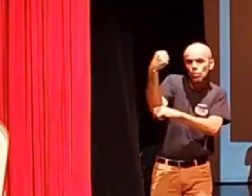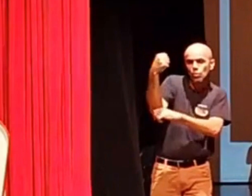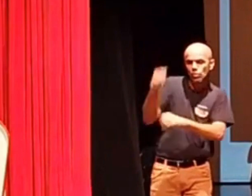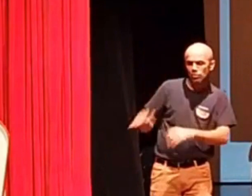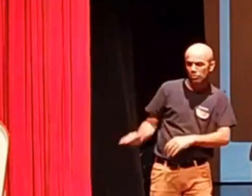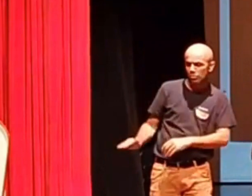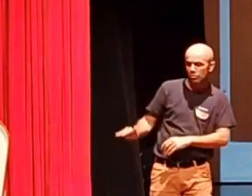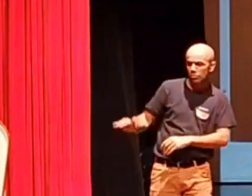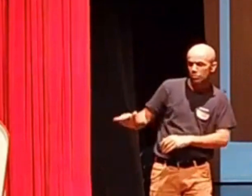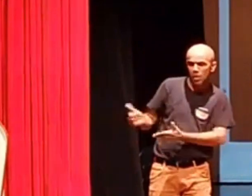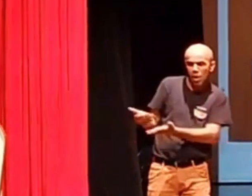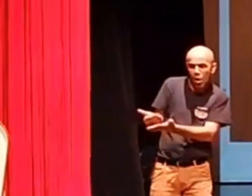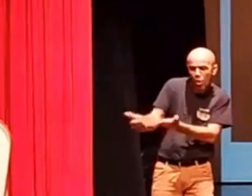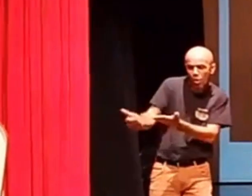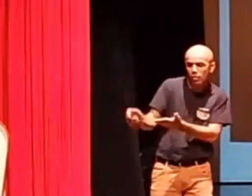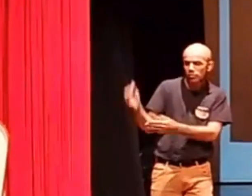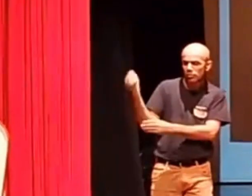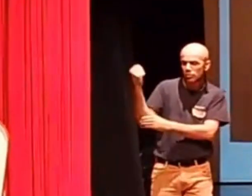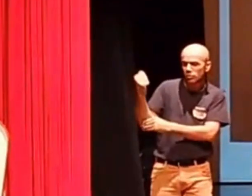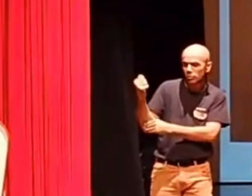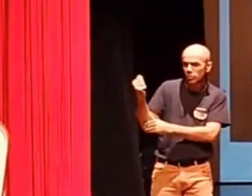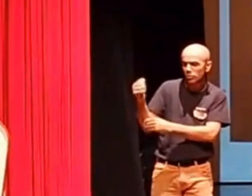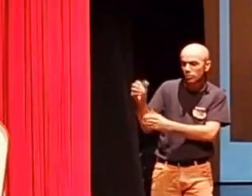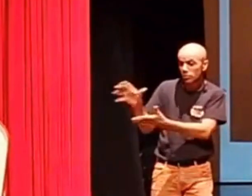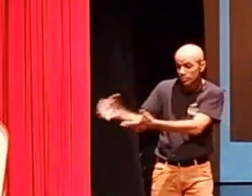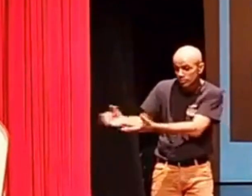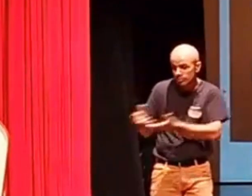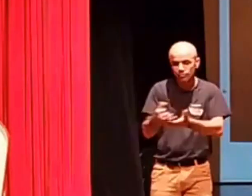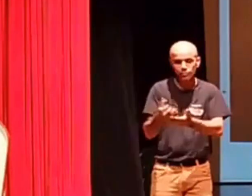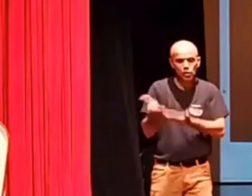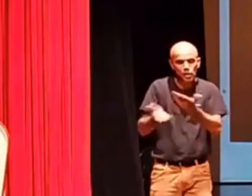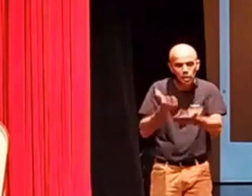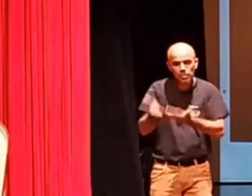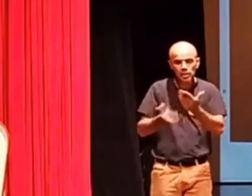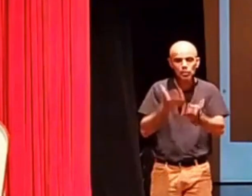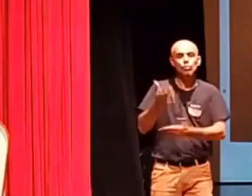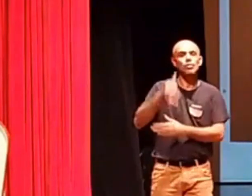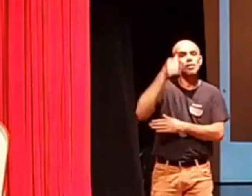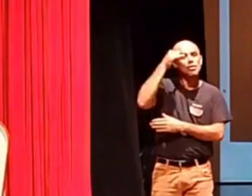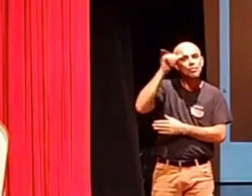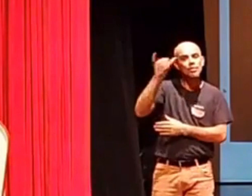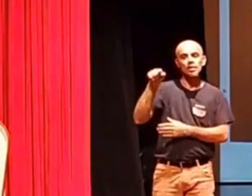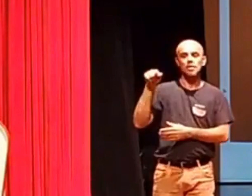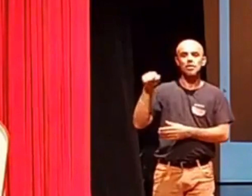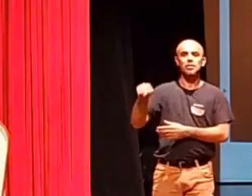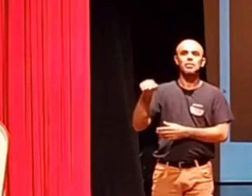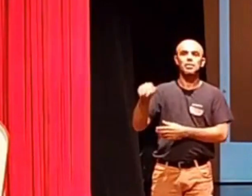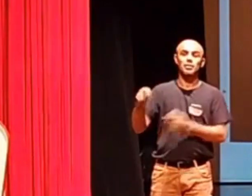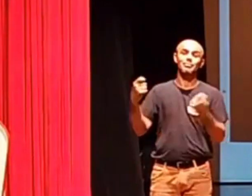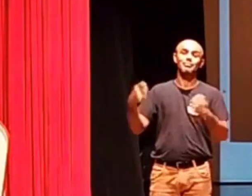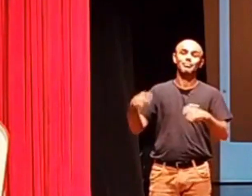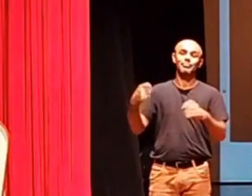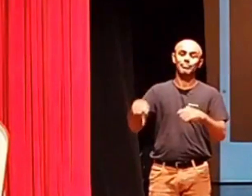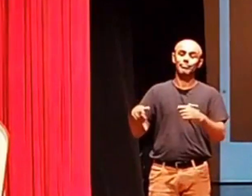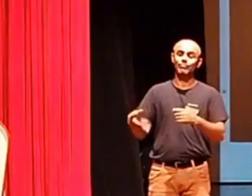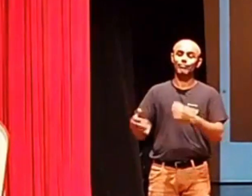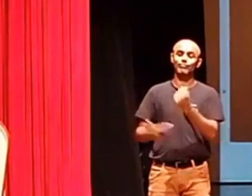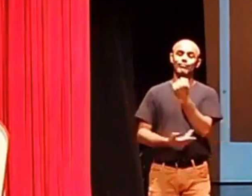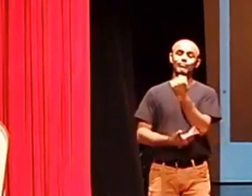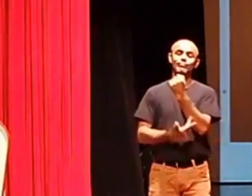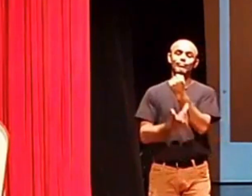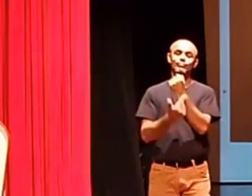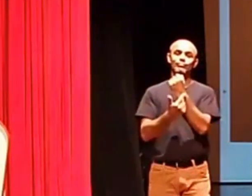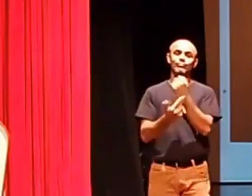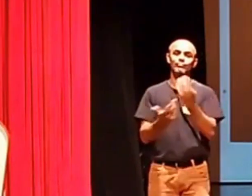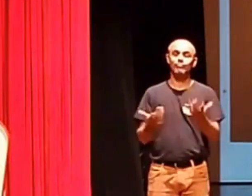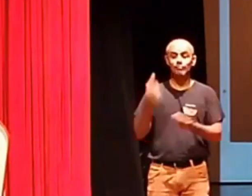fase precoce e evitar que essas crianças venham a precisar de um